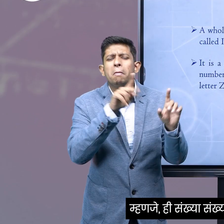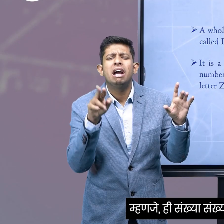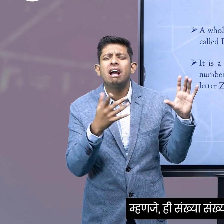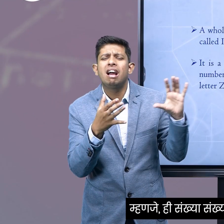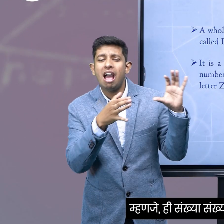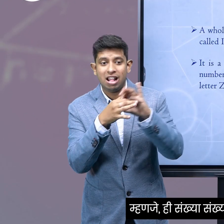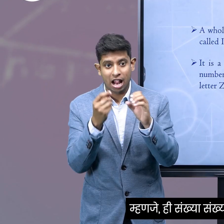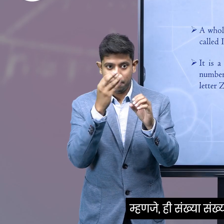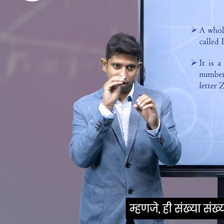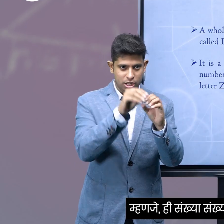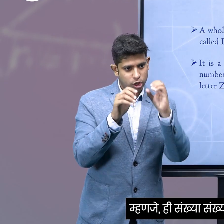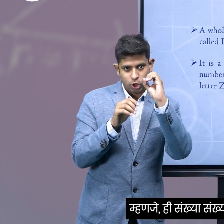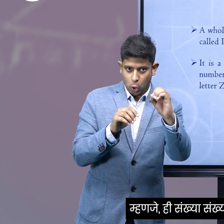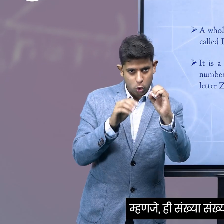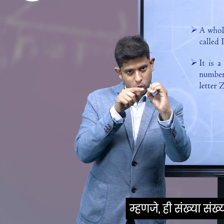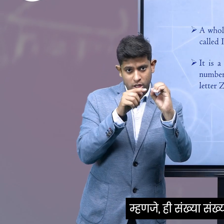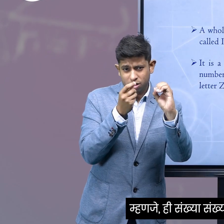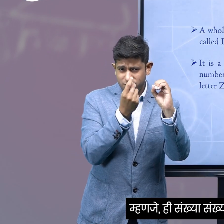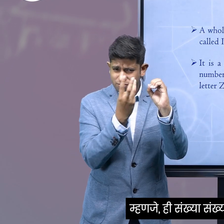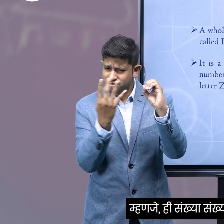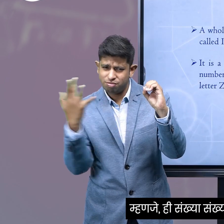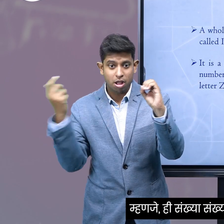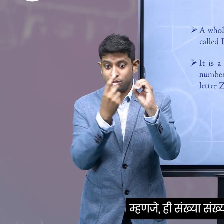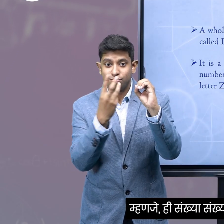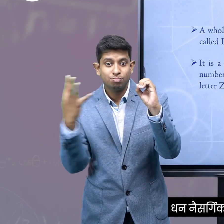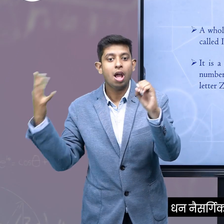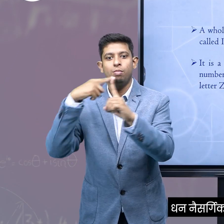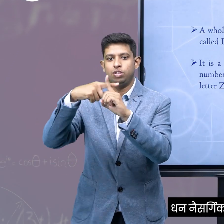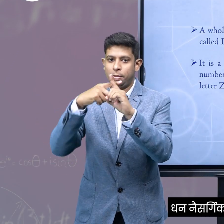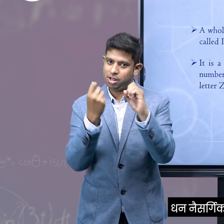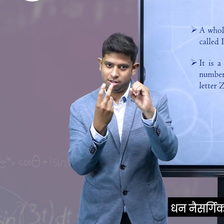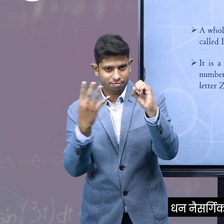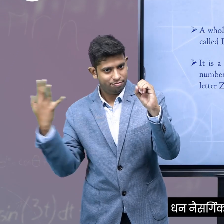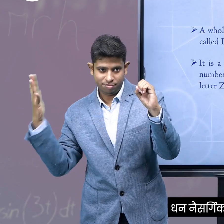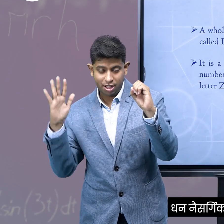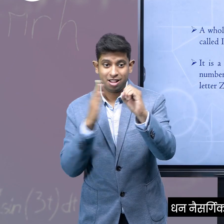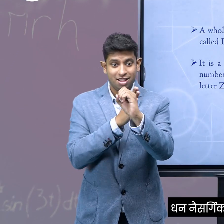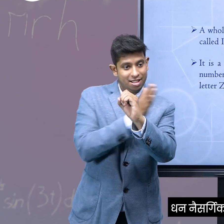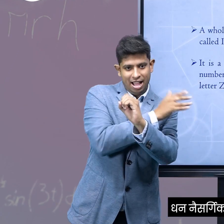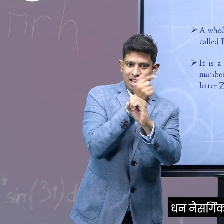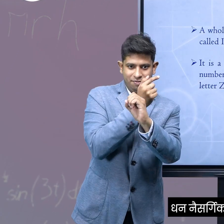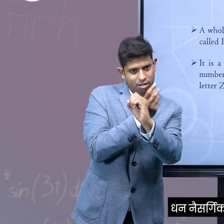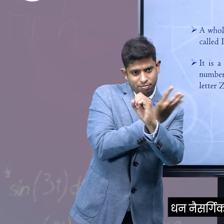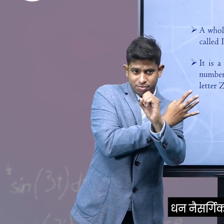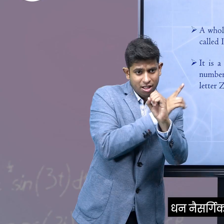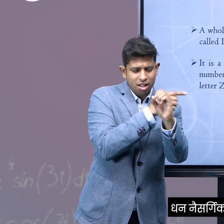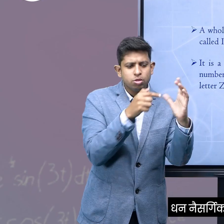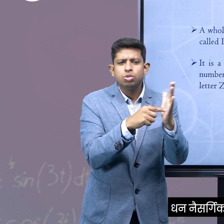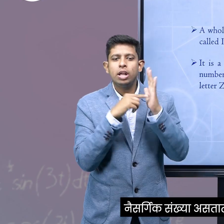म्हणजे ही संख्याचा संच आणि ज्यामध्ये शून्य, धन, नैसर्गिक संख्या आणि ऋण